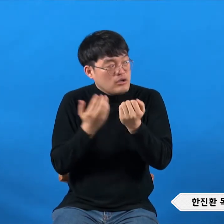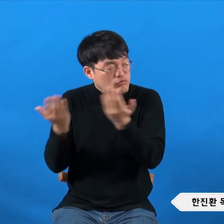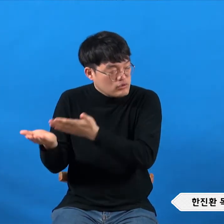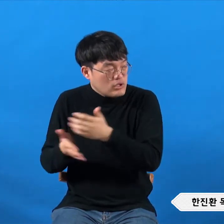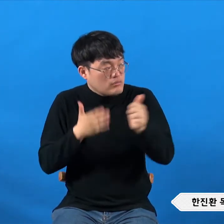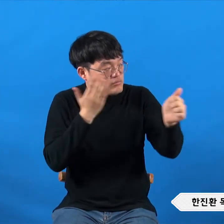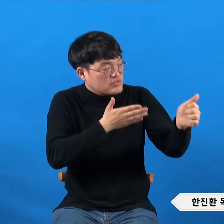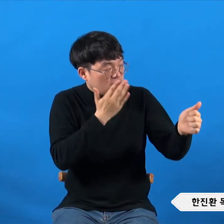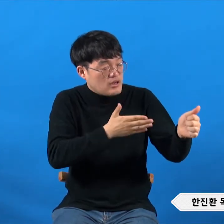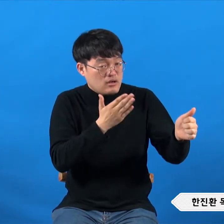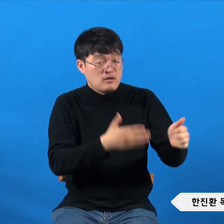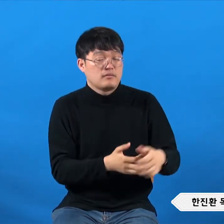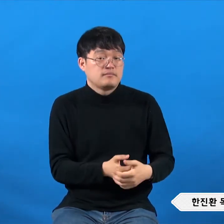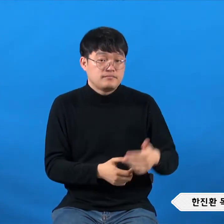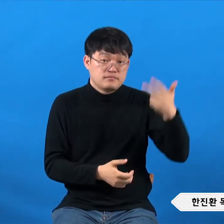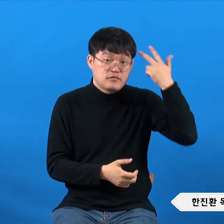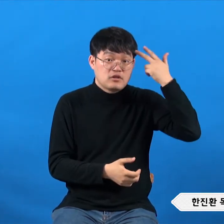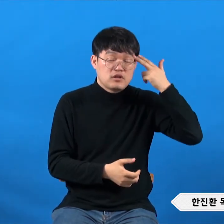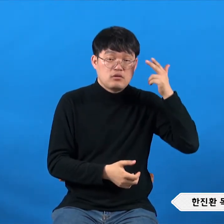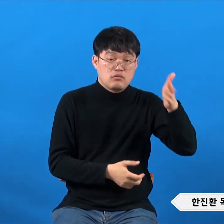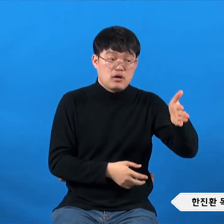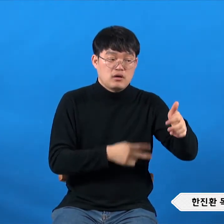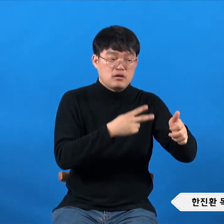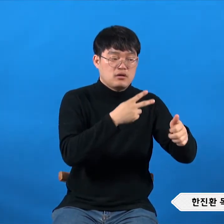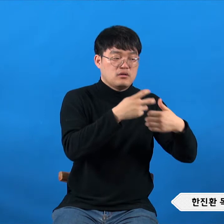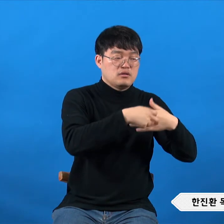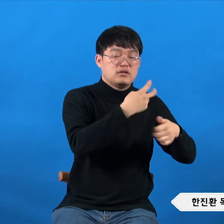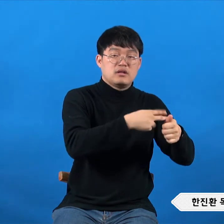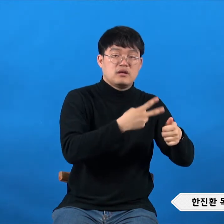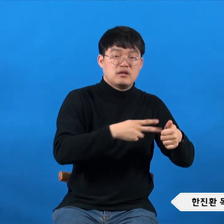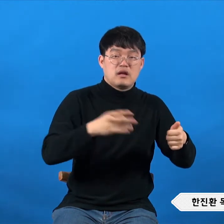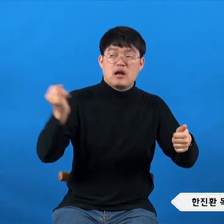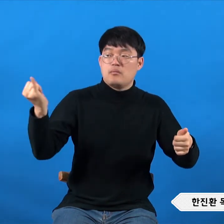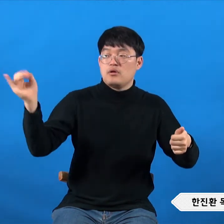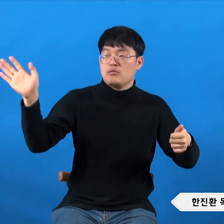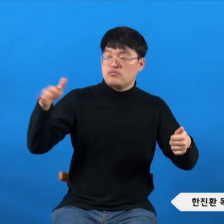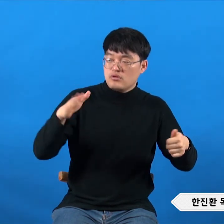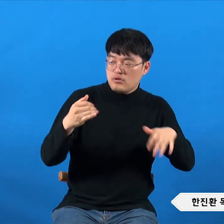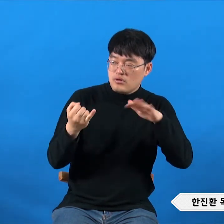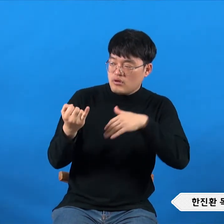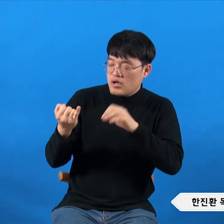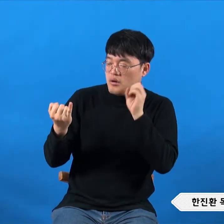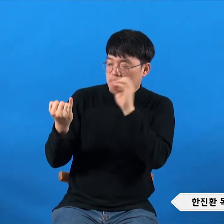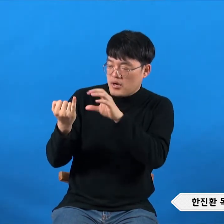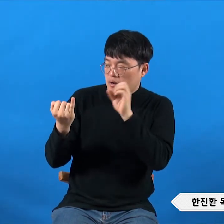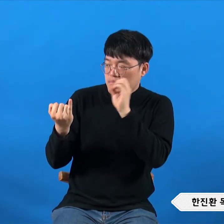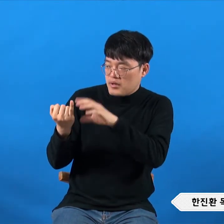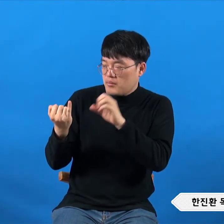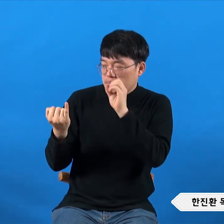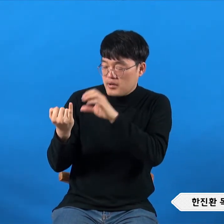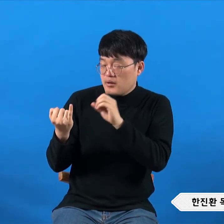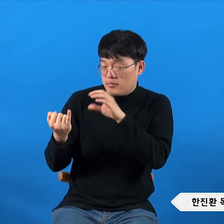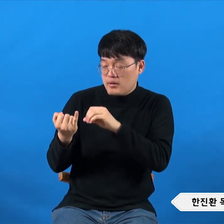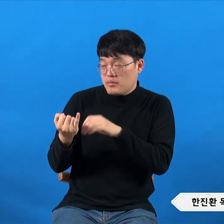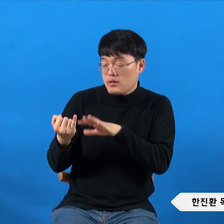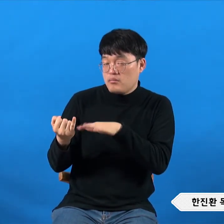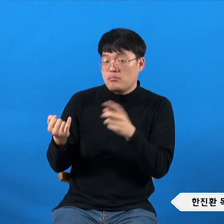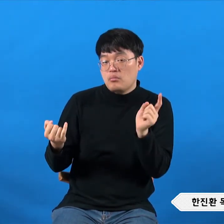얘기를 좀 해 주십시오. 의사가 그 할머니를 불러서 몇 차례나 이런저런 얘기를